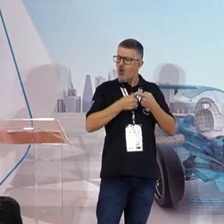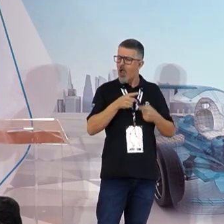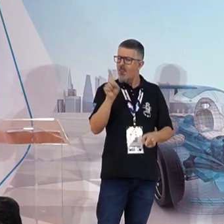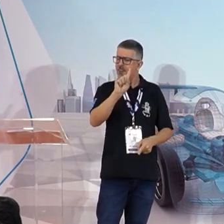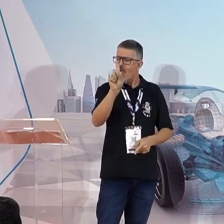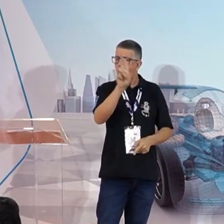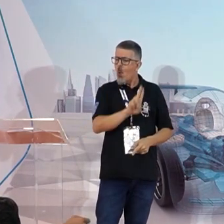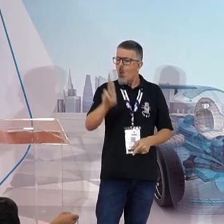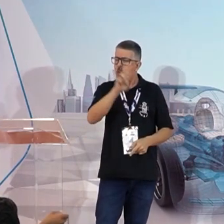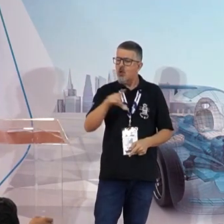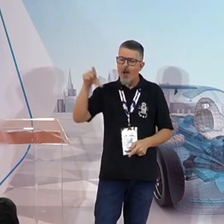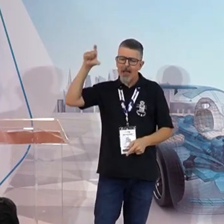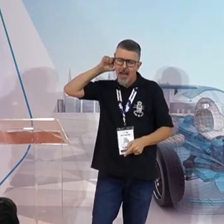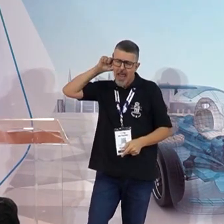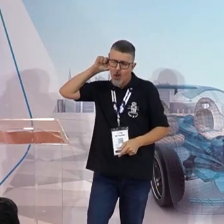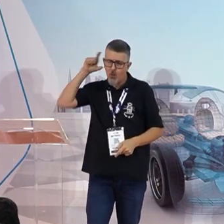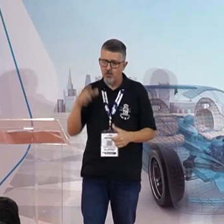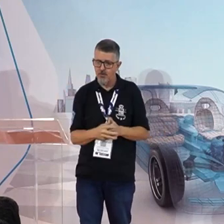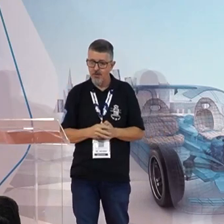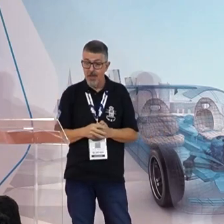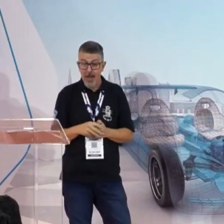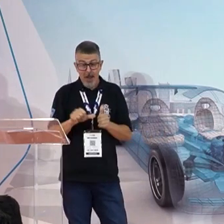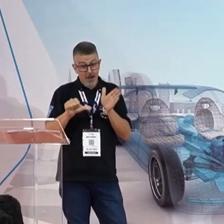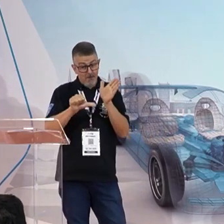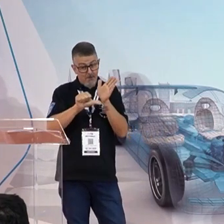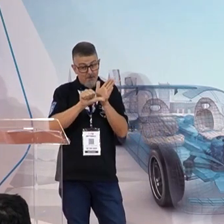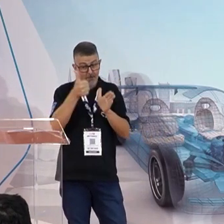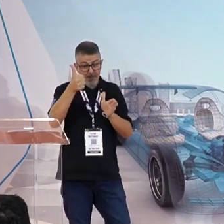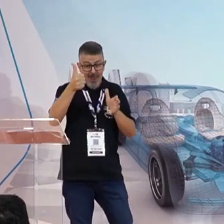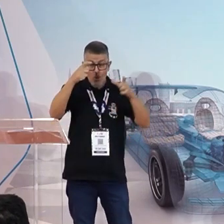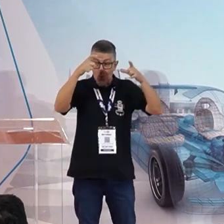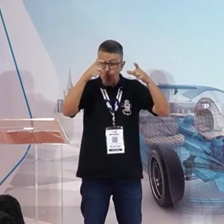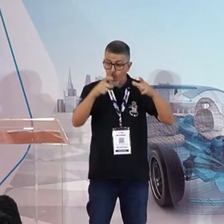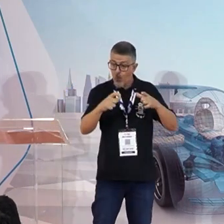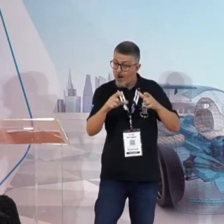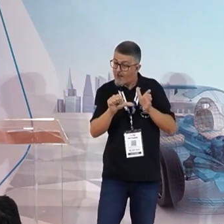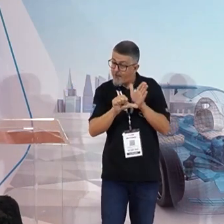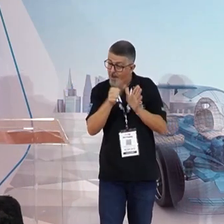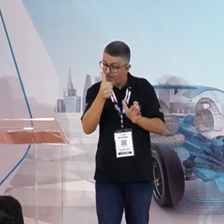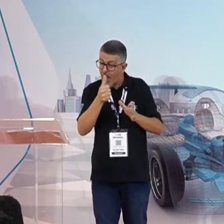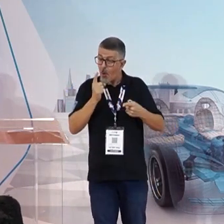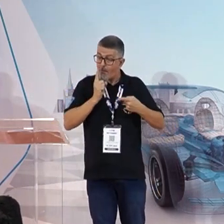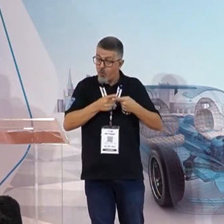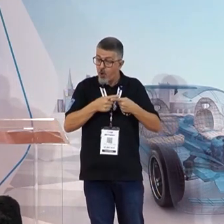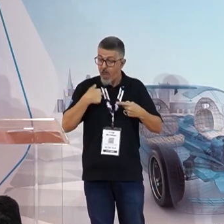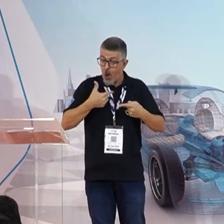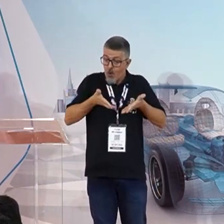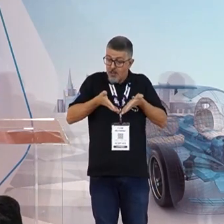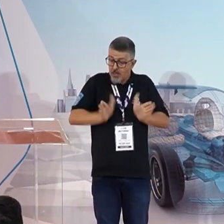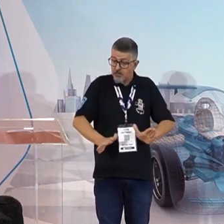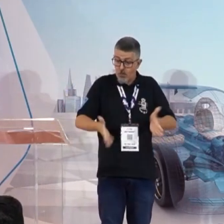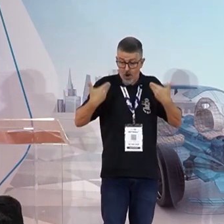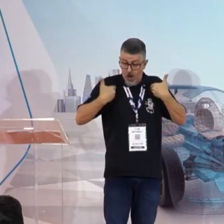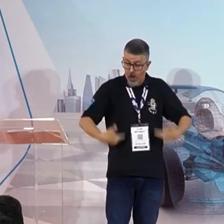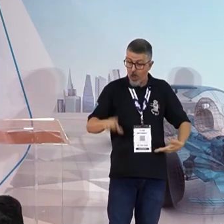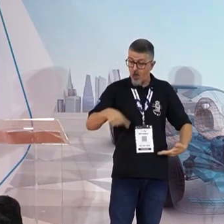por que que você, então, não usa um aparelho? Em primeiro lugar, porque eu nasci